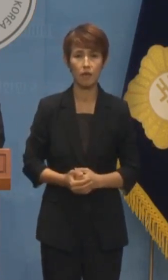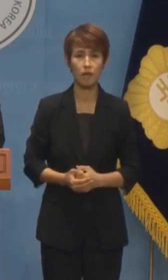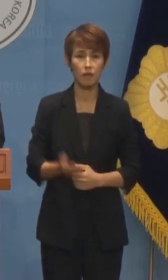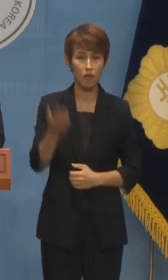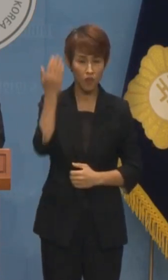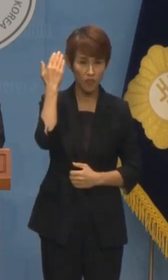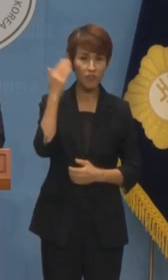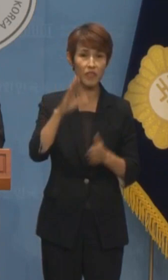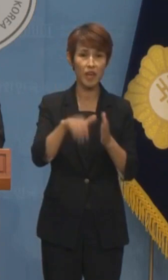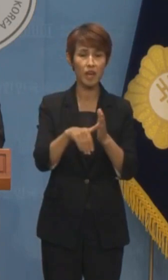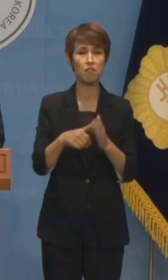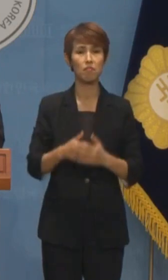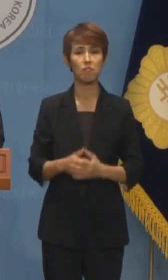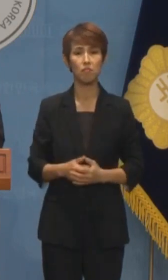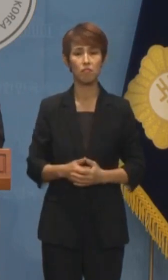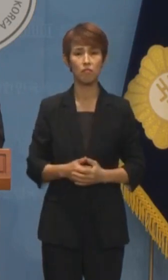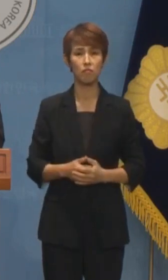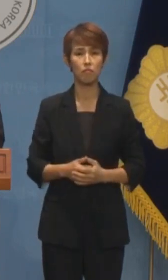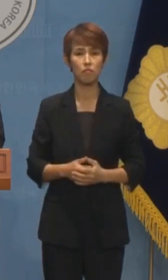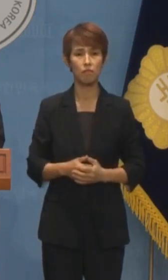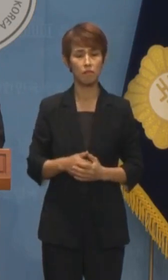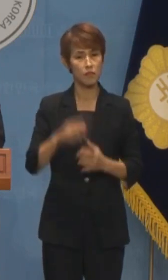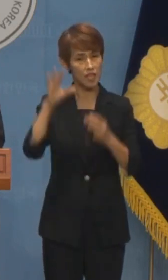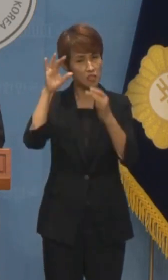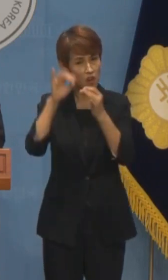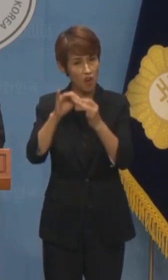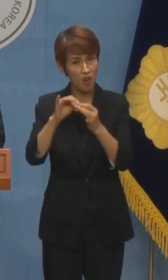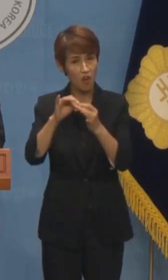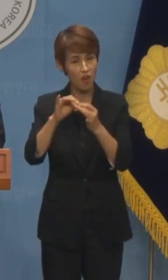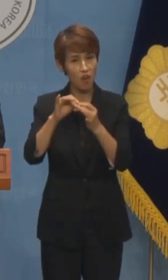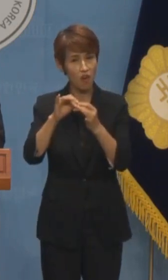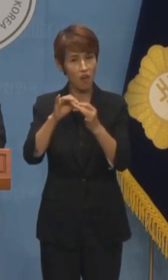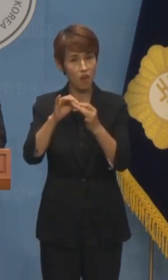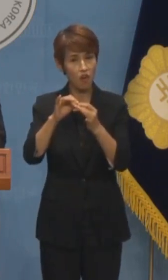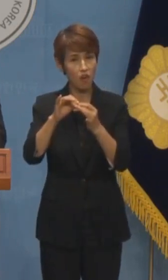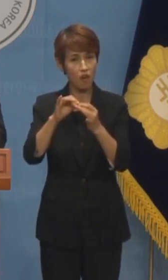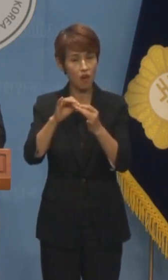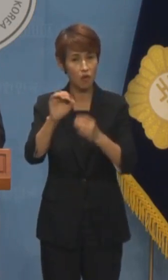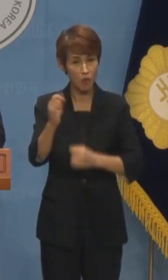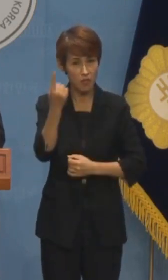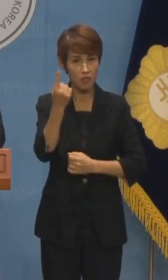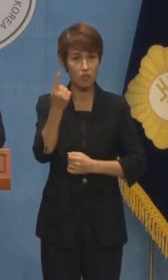그때는 속으로는 당론과 달리 찬성해서 앉아있던 것입니까?